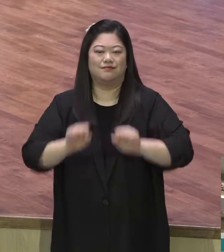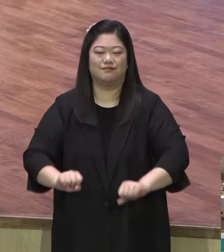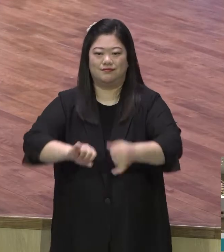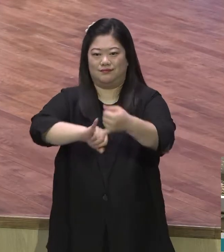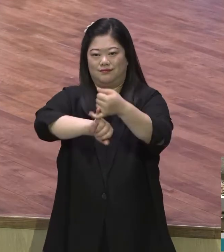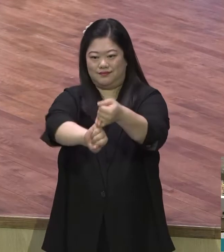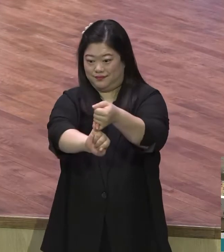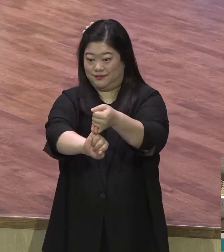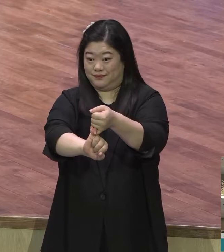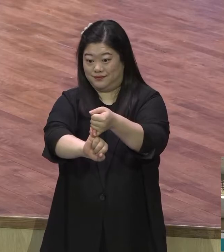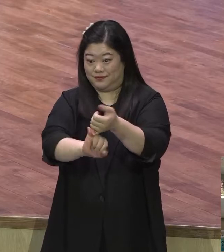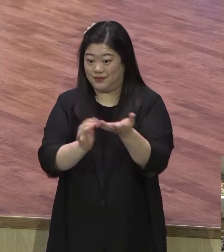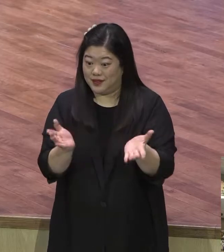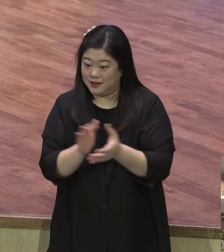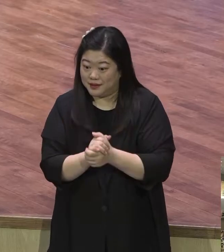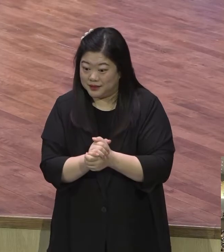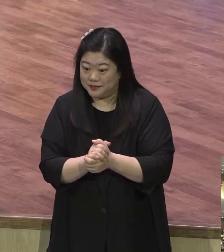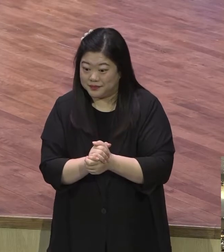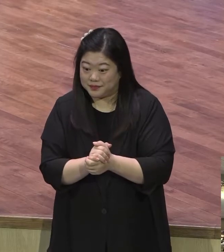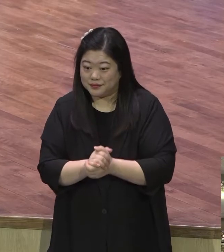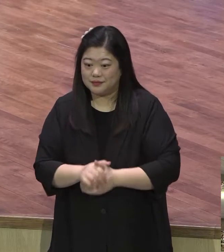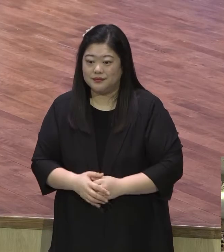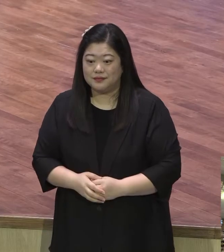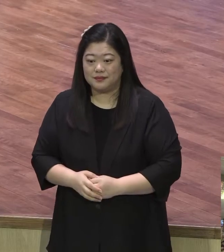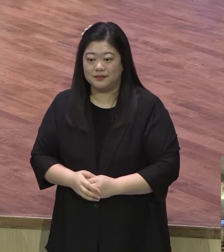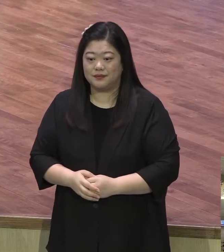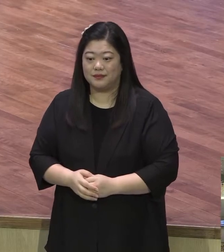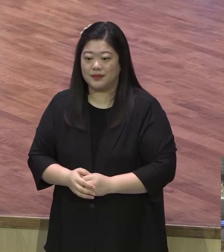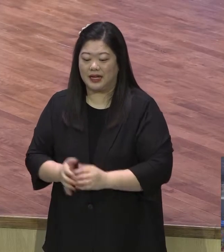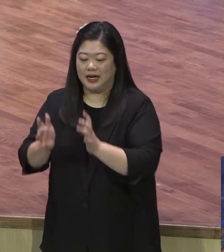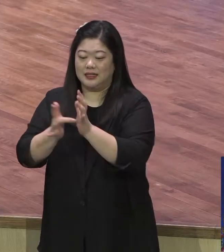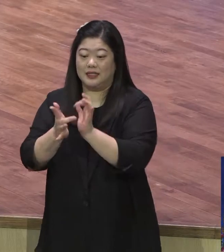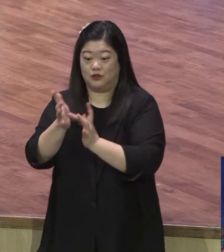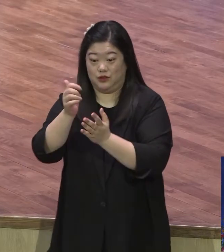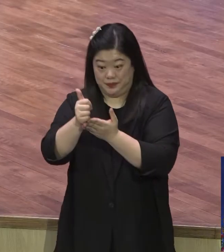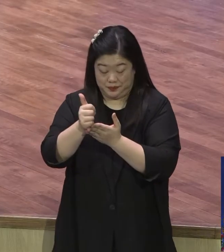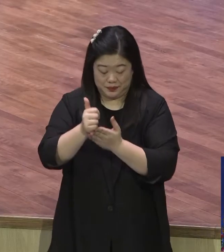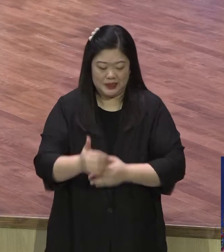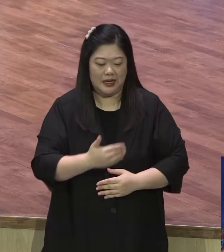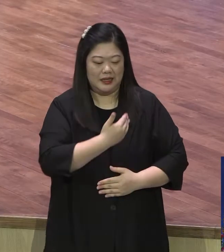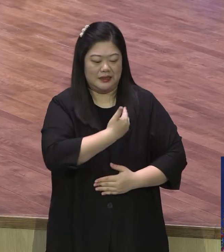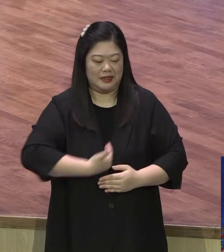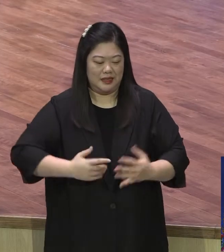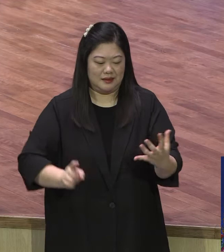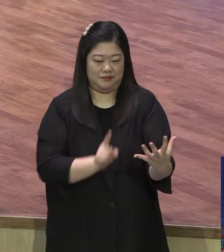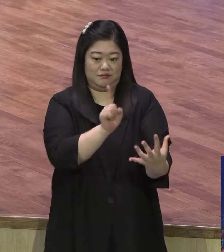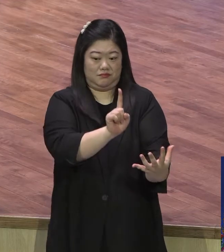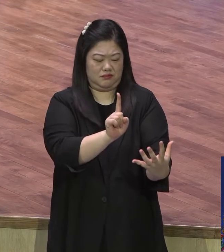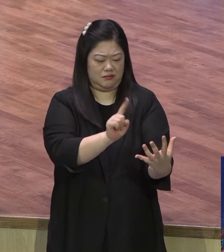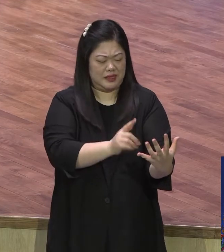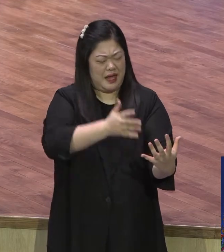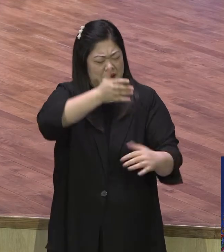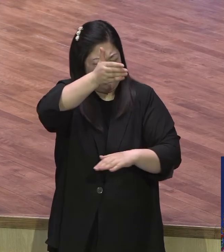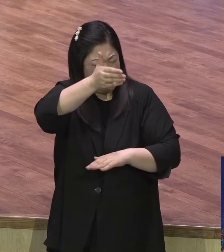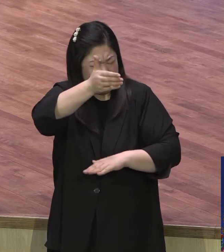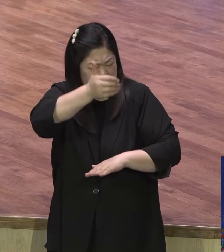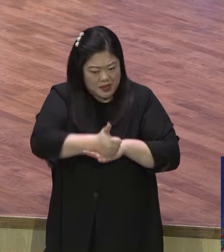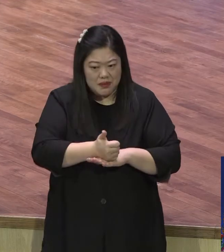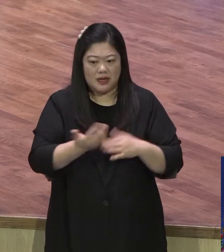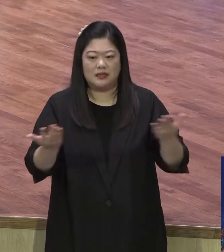예수님께서 이 땅에 남은 제자들에게 마지막으로 남기신